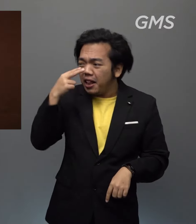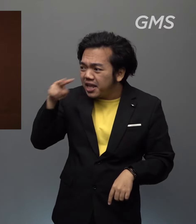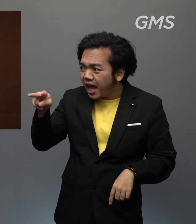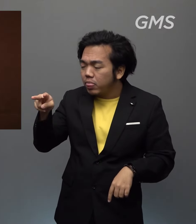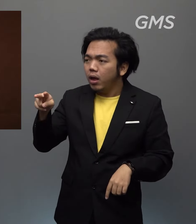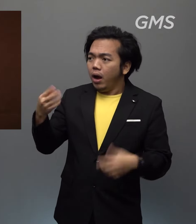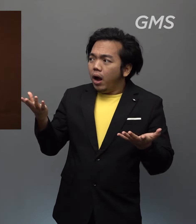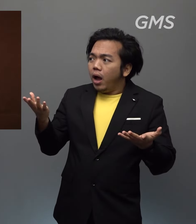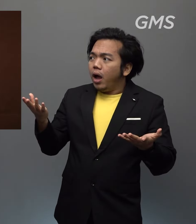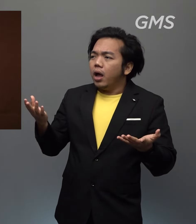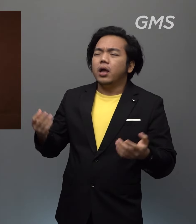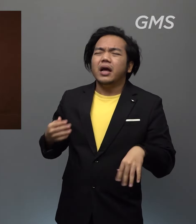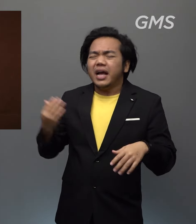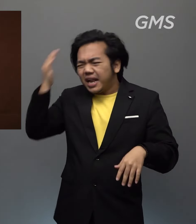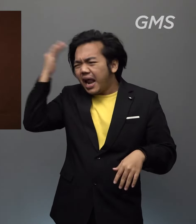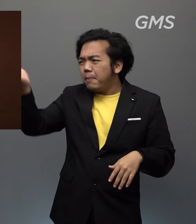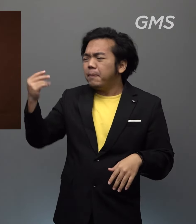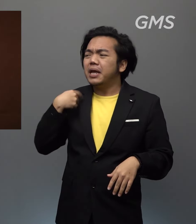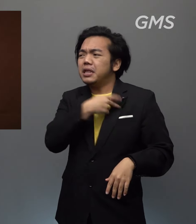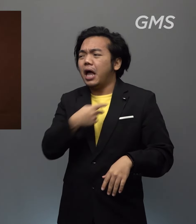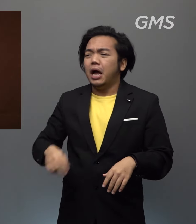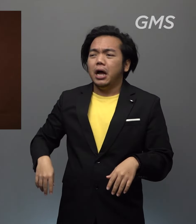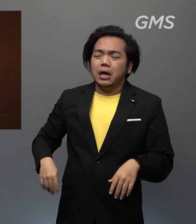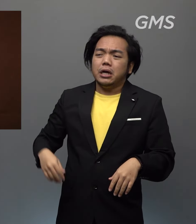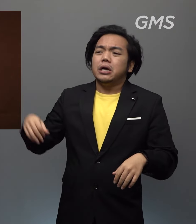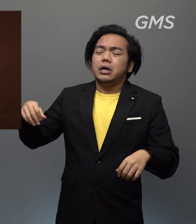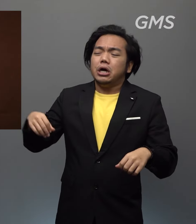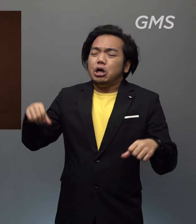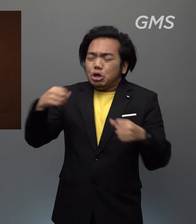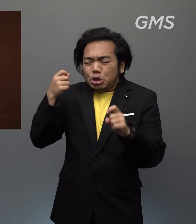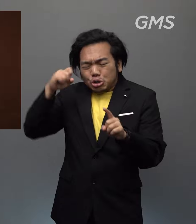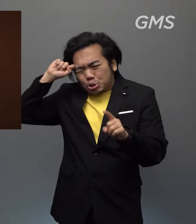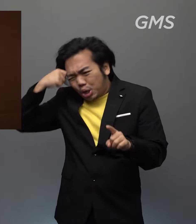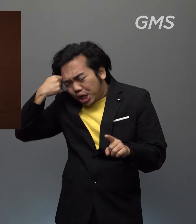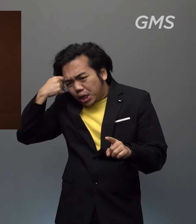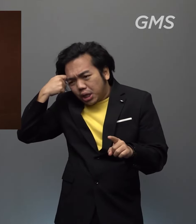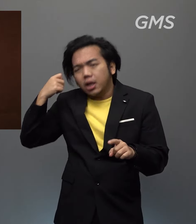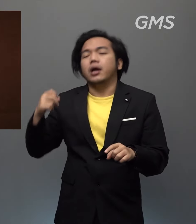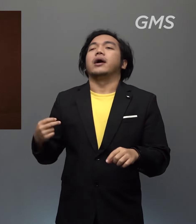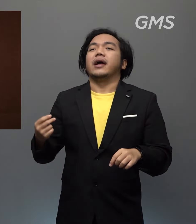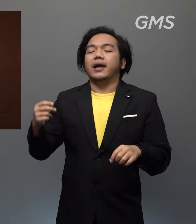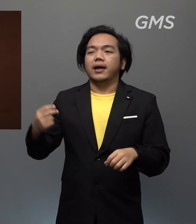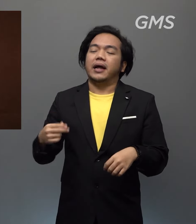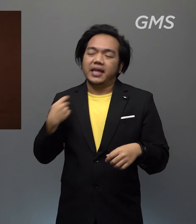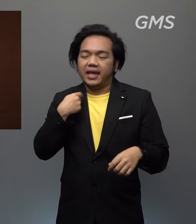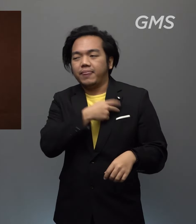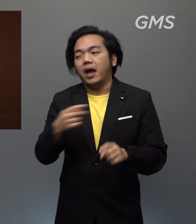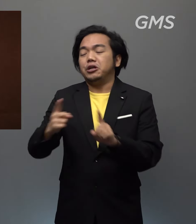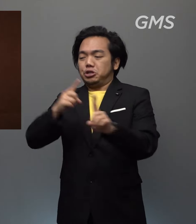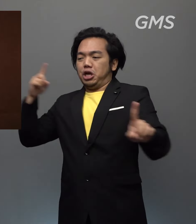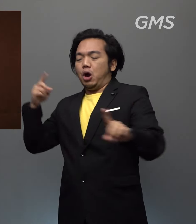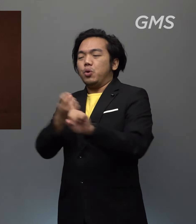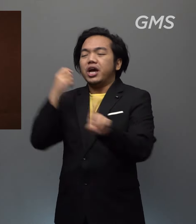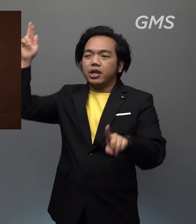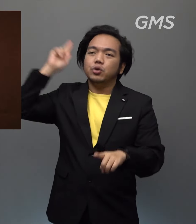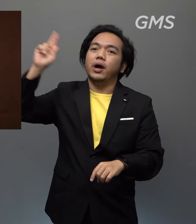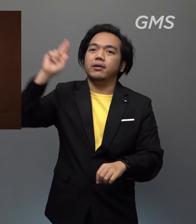perbuatan kita sendiri memutuskan untuk jauh daripada Tuhan, maka kabar baiknya adalah Tuhan memanggilmu untuk kembali